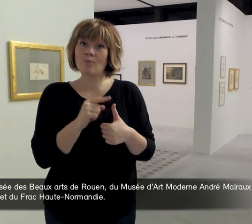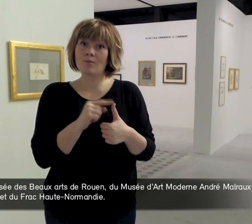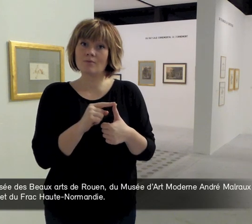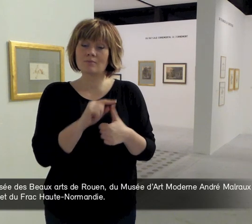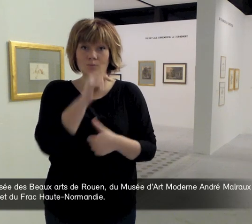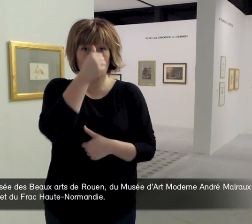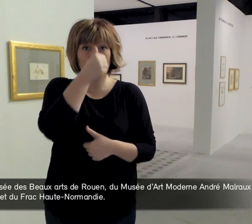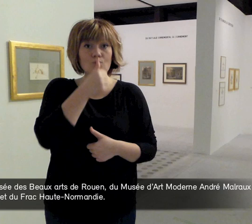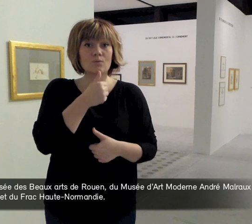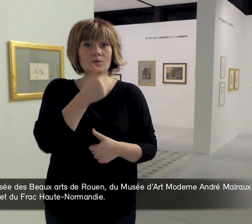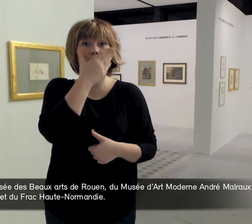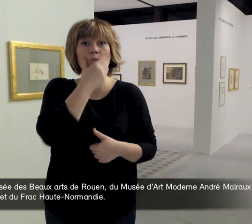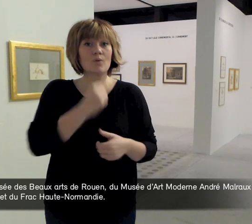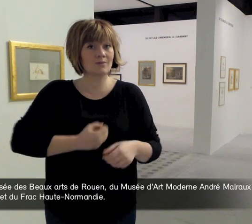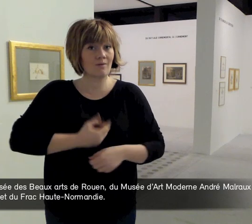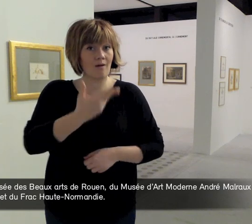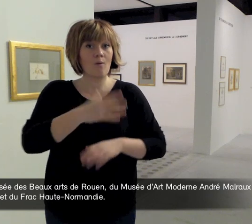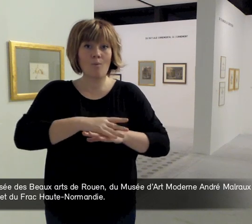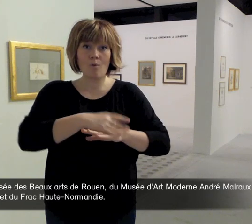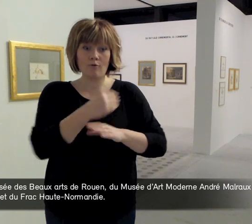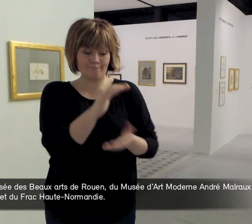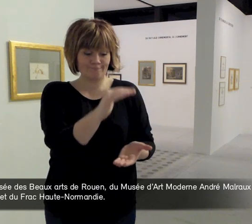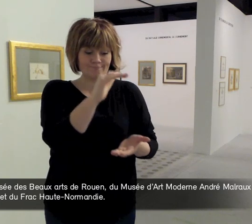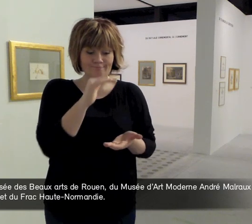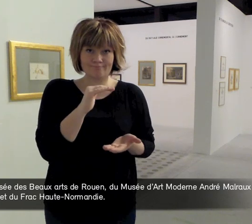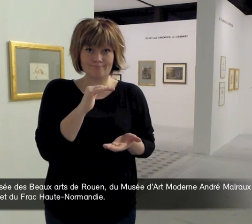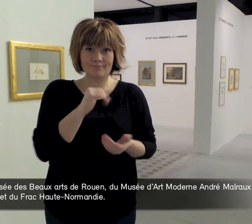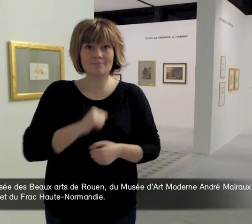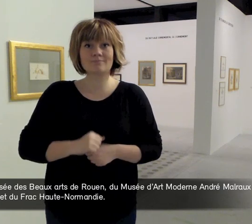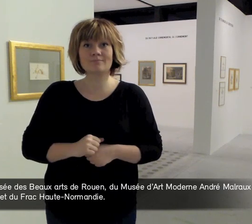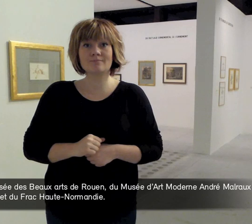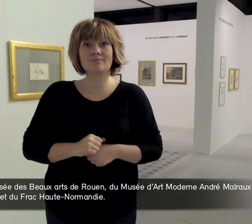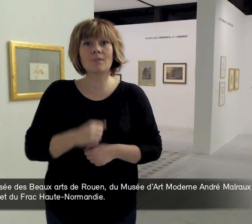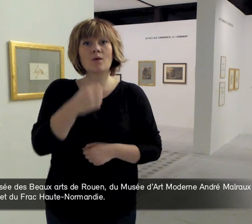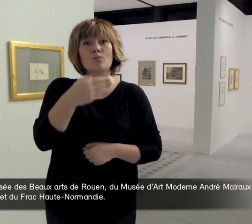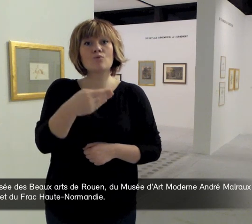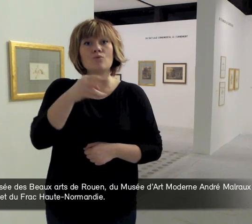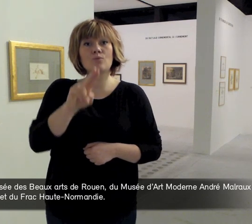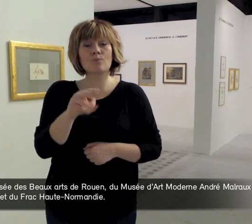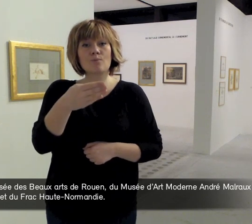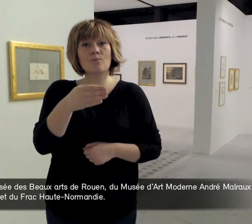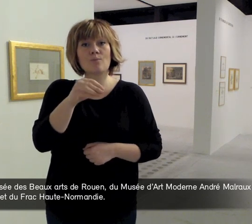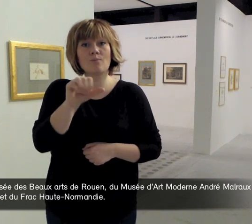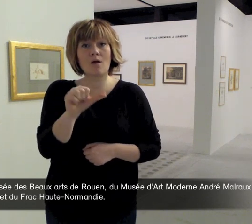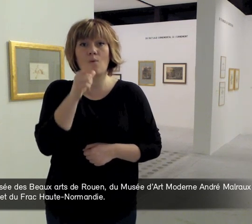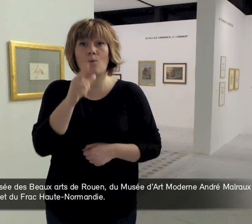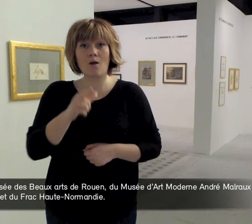Du Musée des Beaux-Arts de Rouen, du Musée d'Art moderne André Malraux du Havre et du FRAC